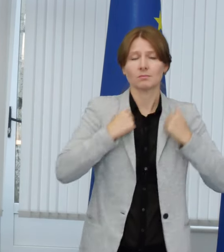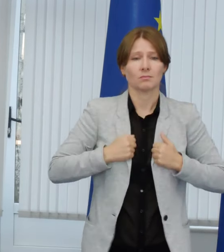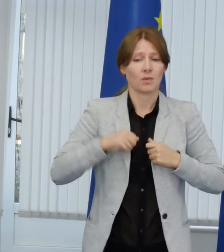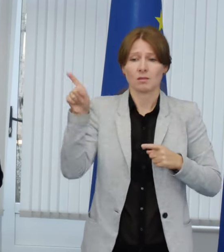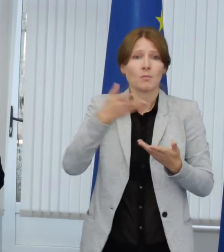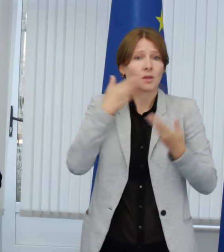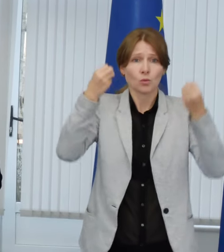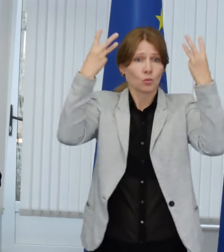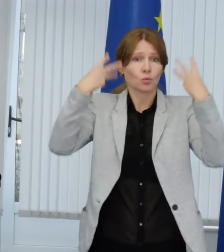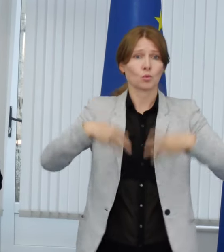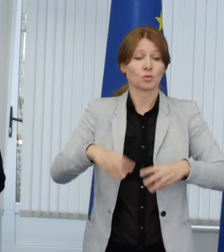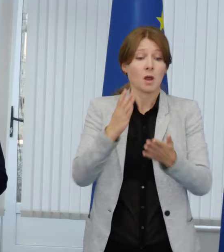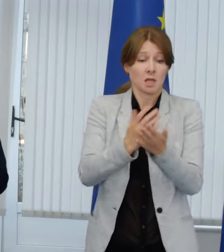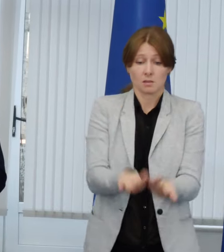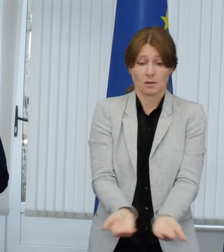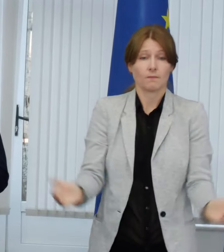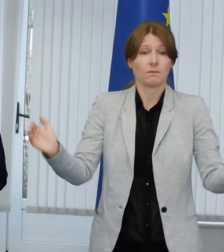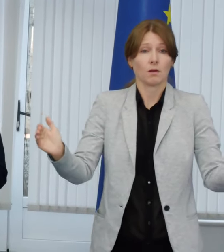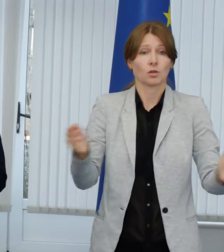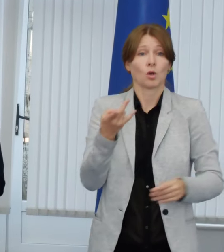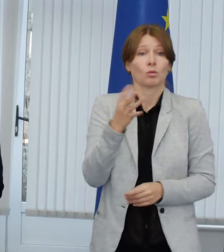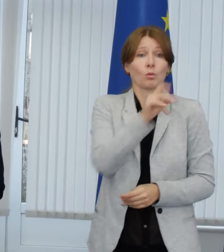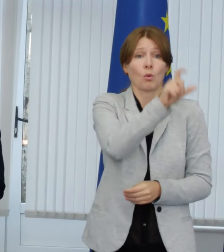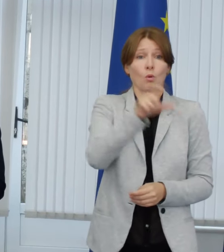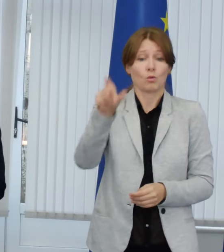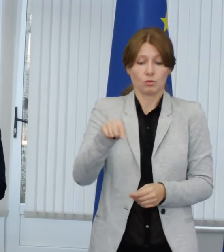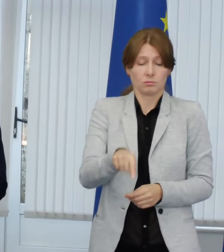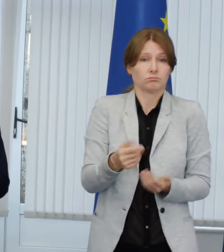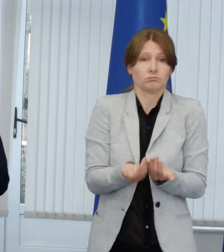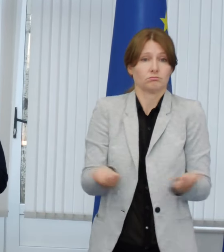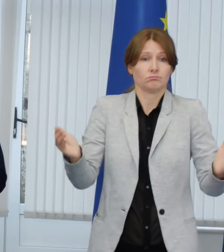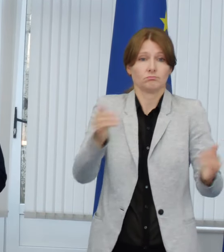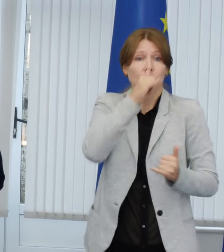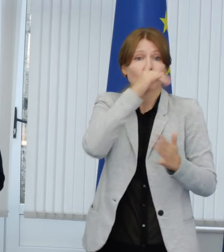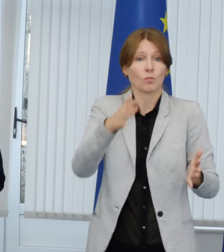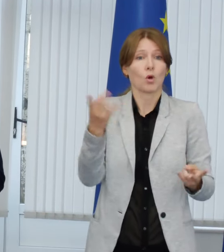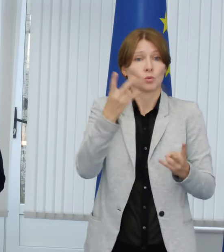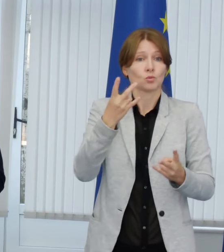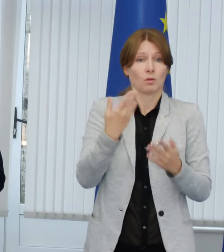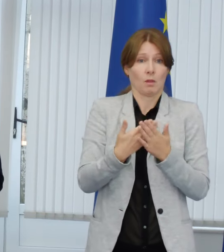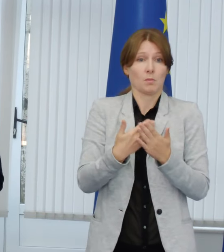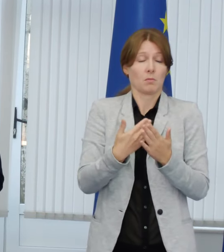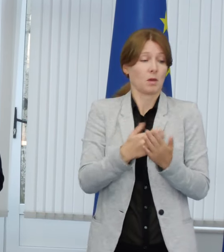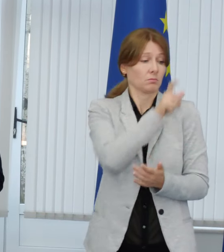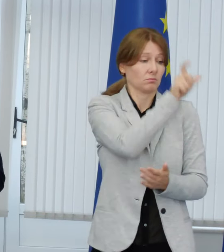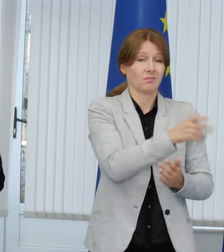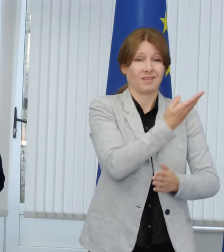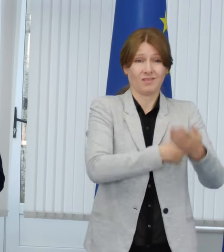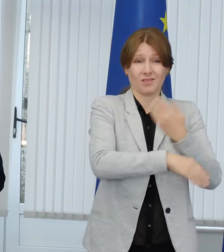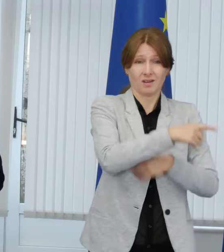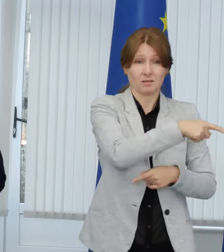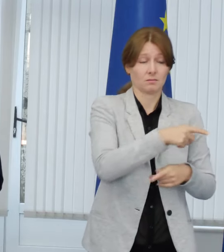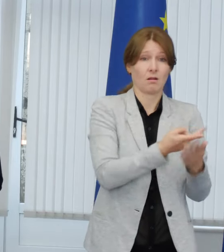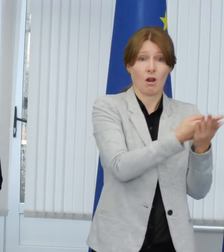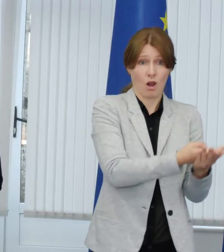duș adaptat, sunt căzi. Și sunt colegi de-a mele, în mare parte femei, trebuie să ia persoana cu dizabilitate sau cu